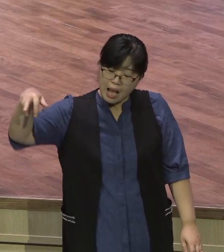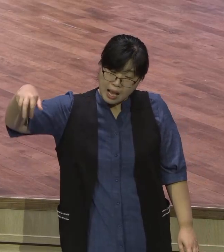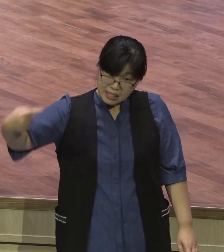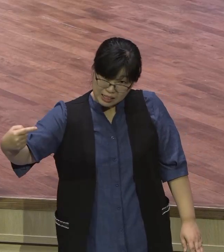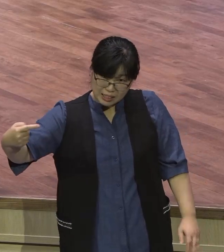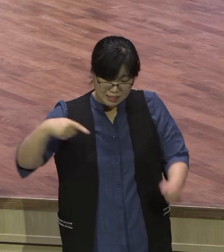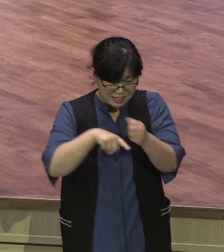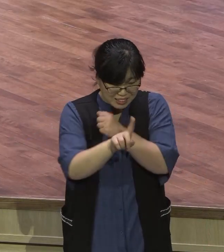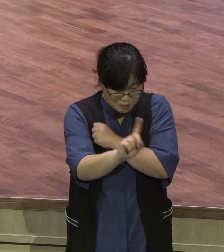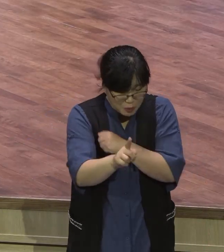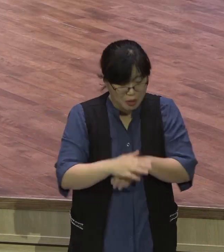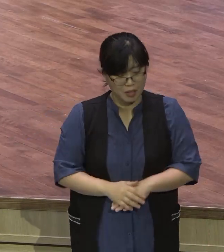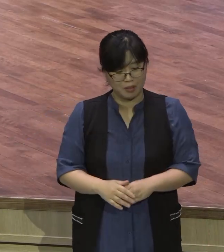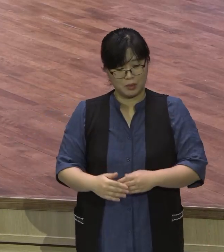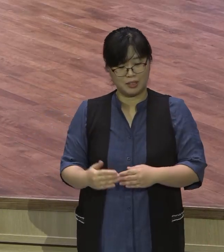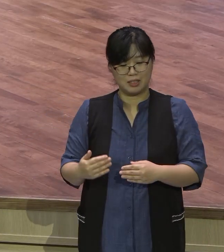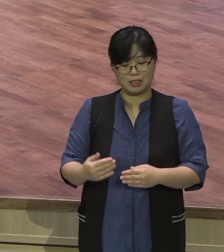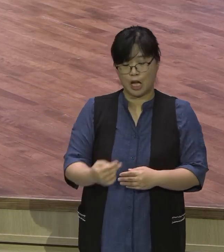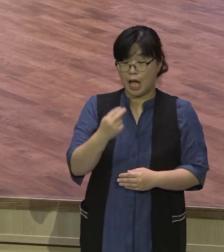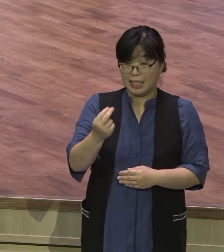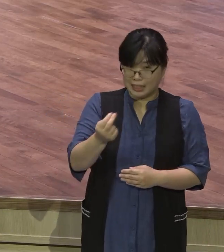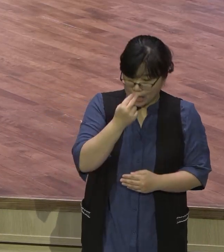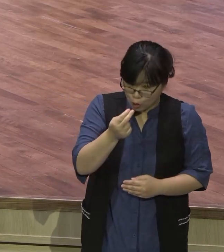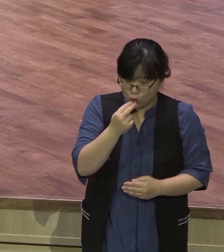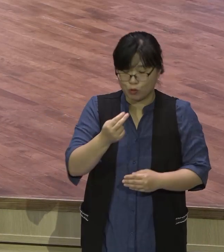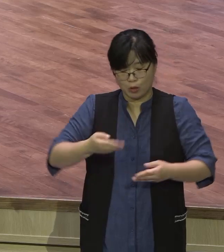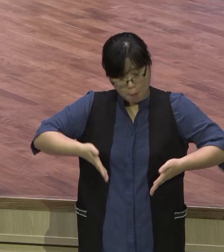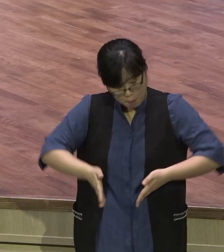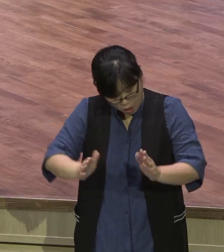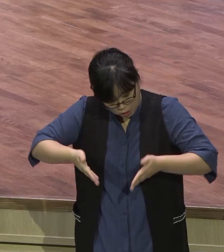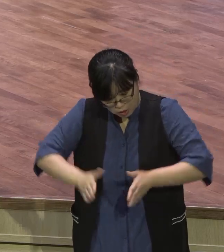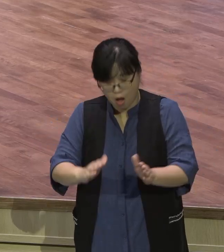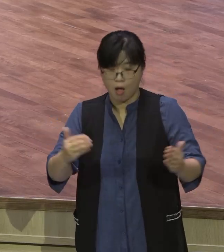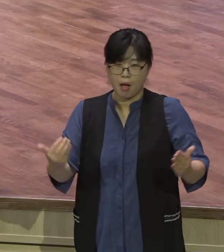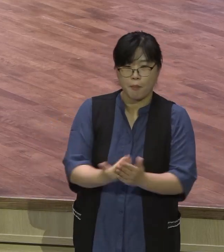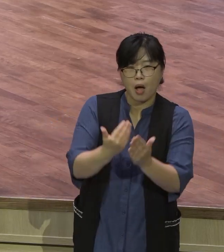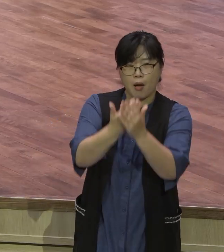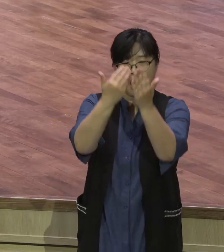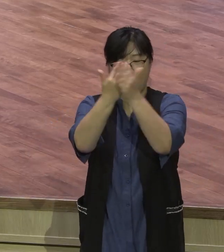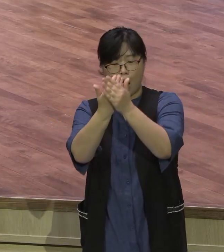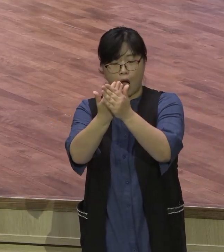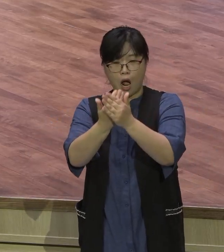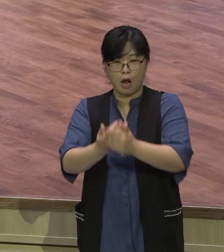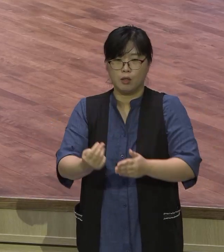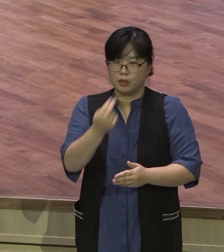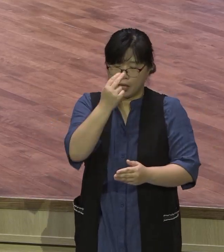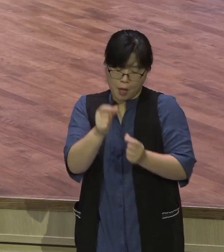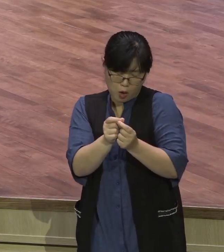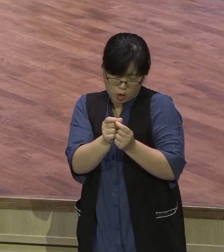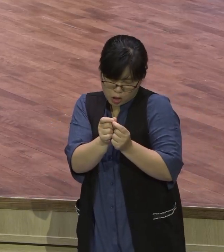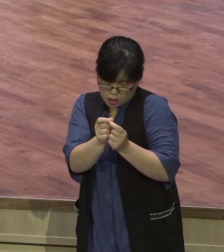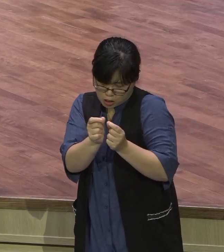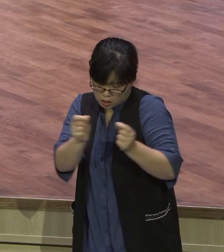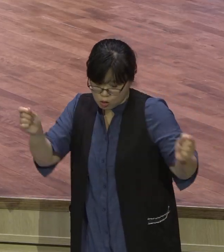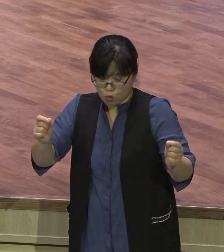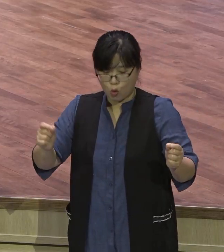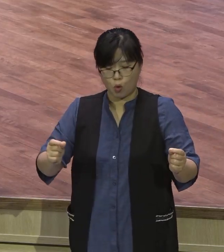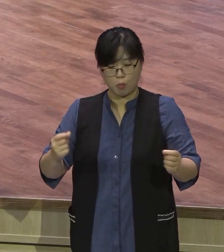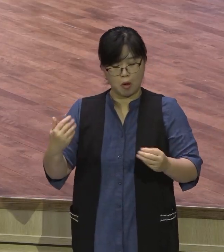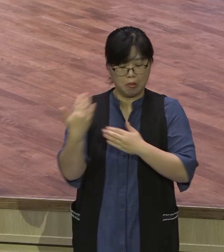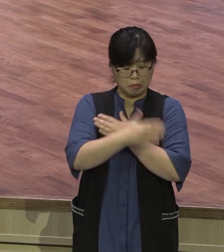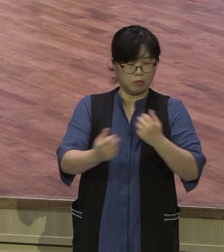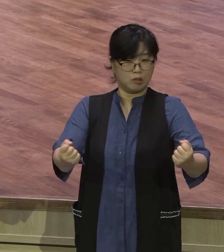축복이에요. 현실적인 복도 포함되어 바라크 현실적인 복도